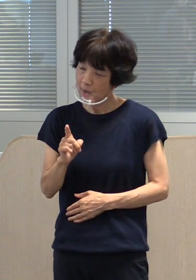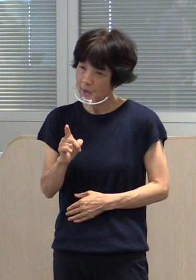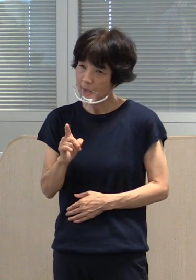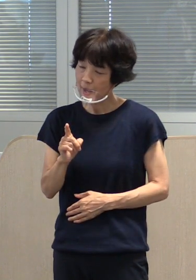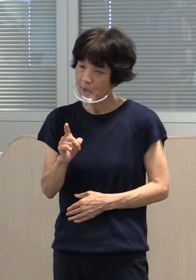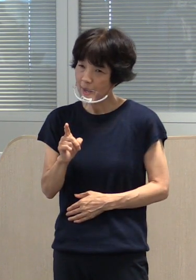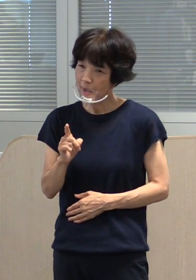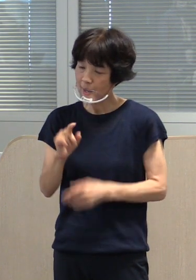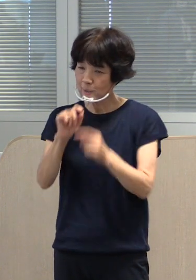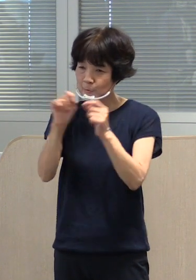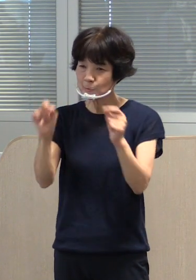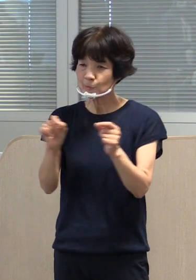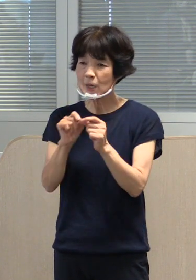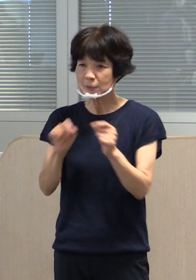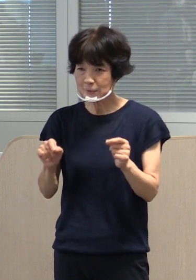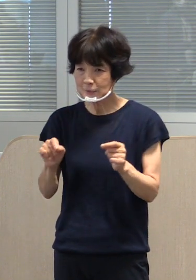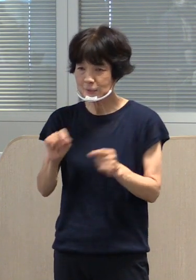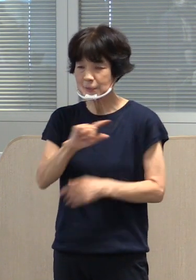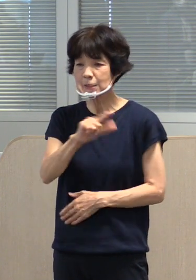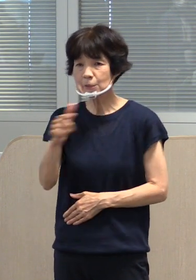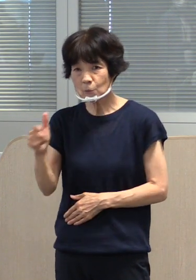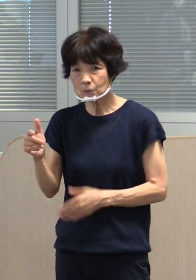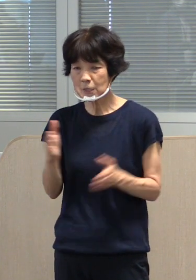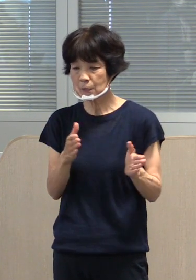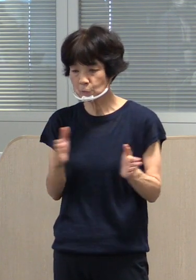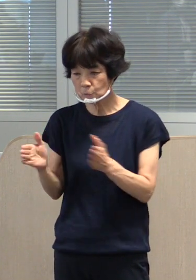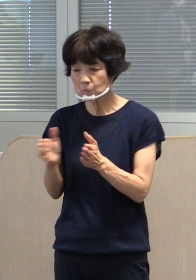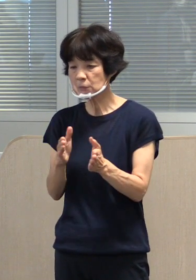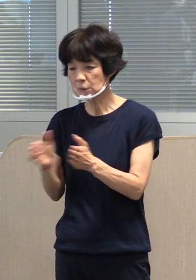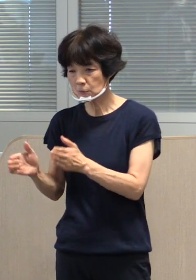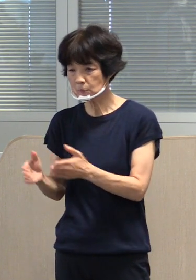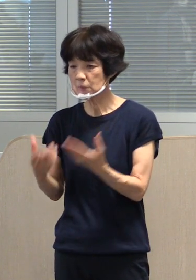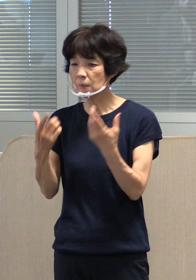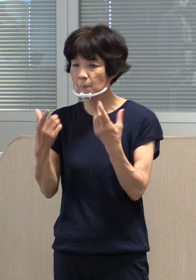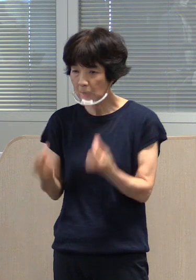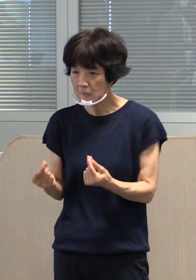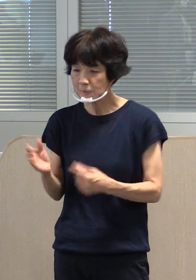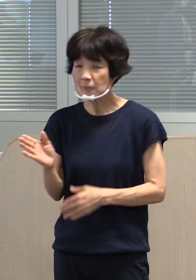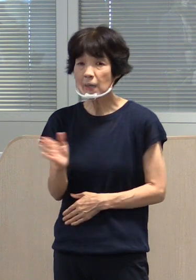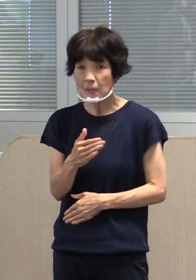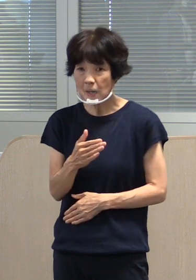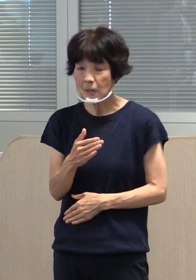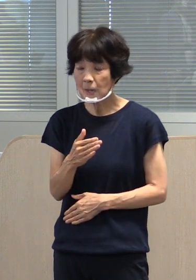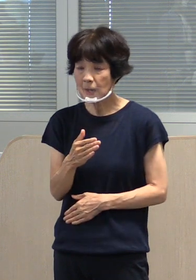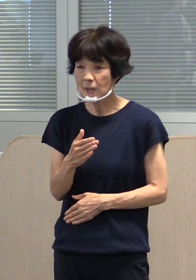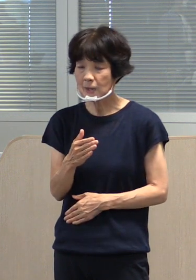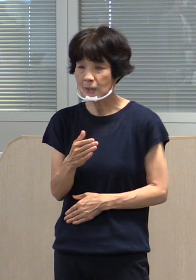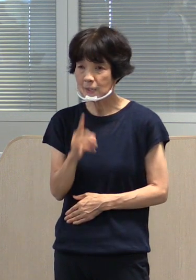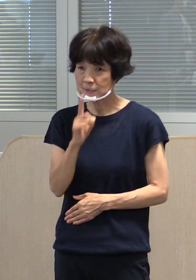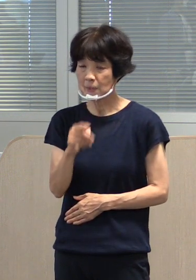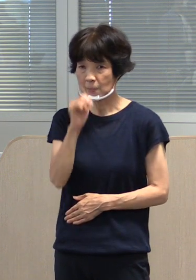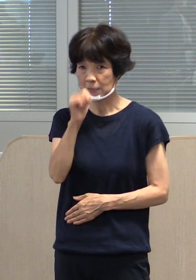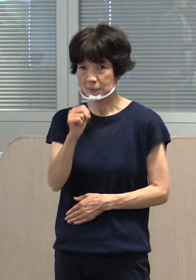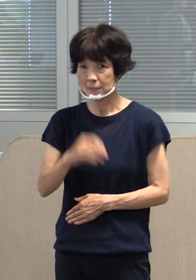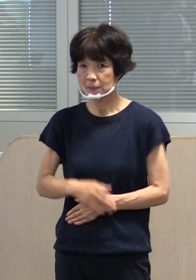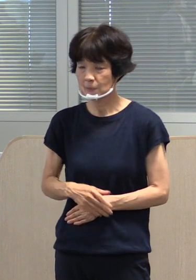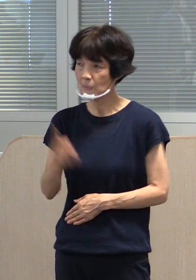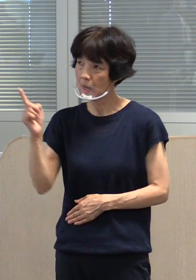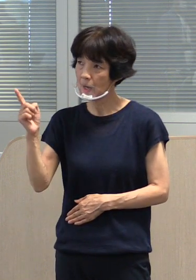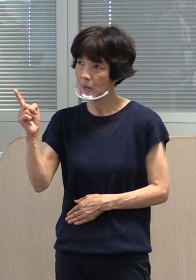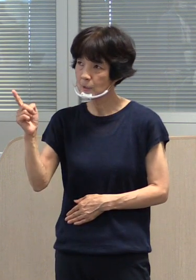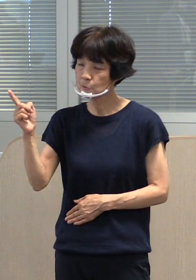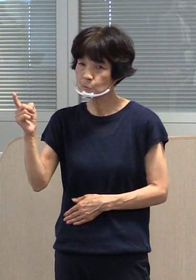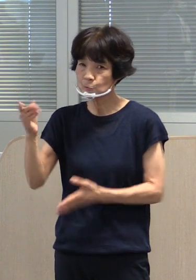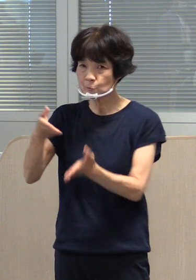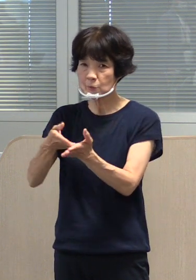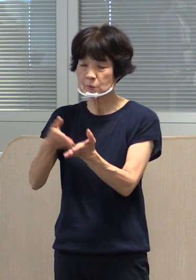要するにいろんなね準備をした上でね、こういうああいうことをやっても、ある程度ね